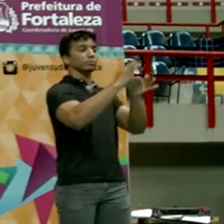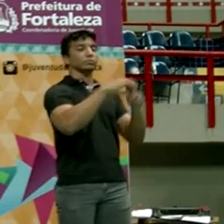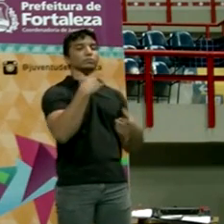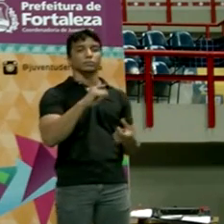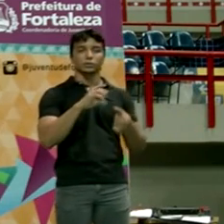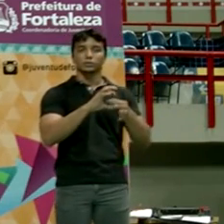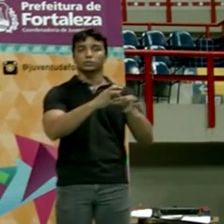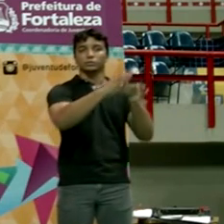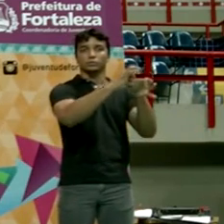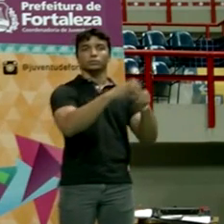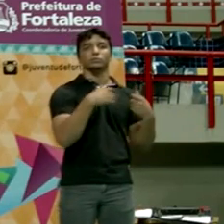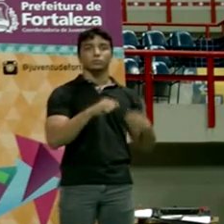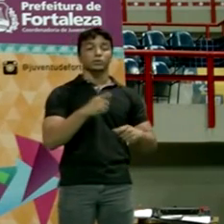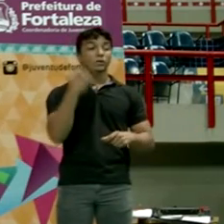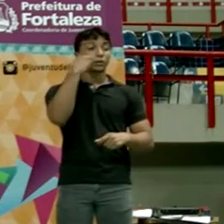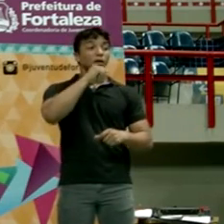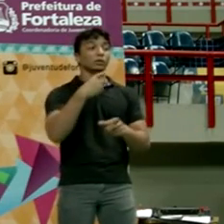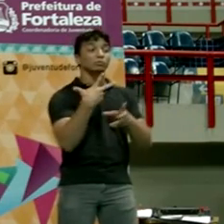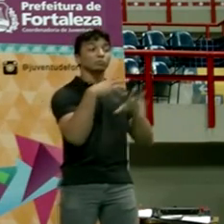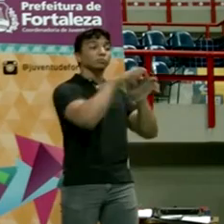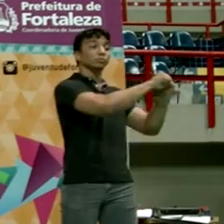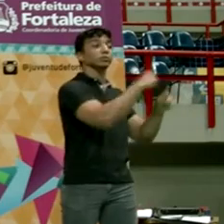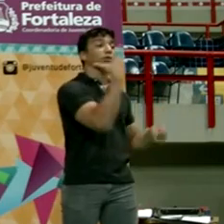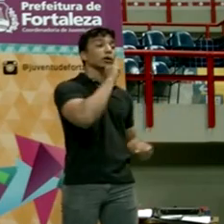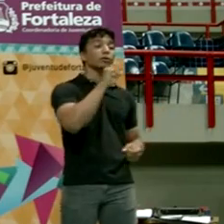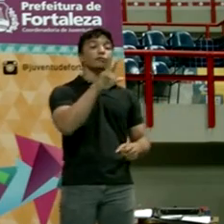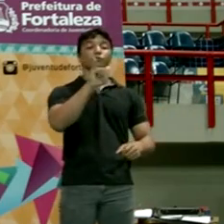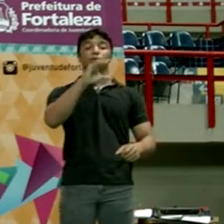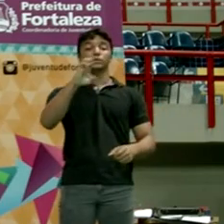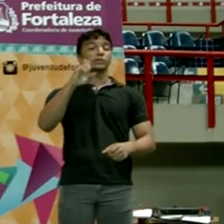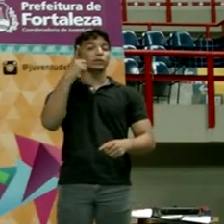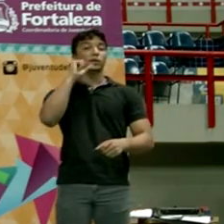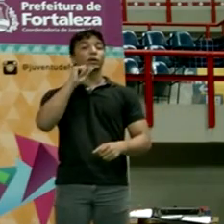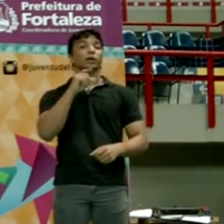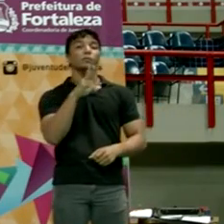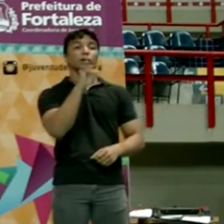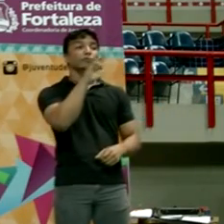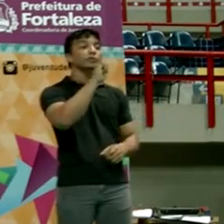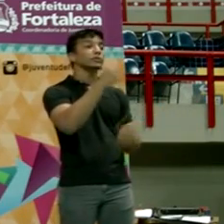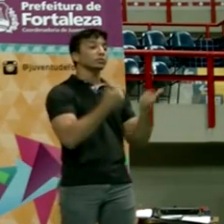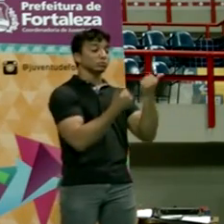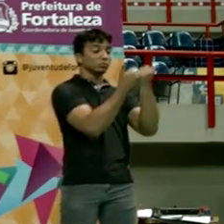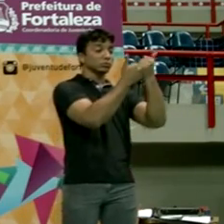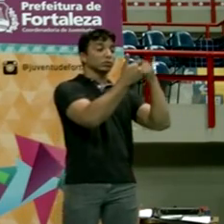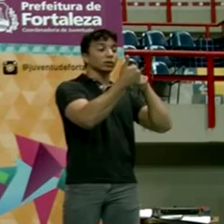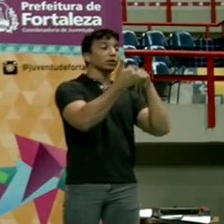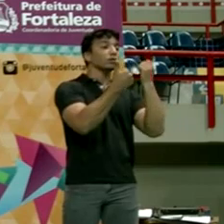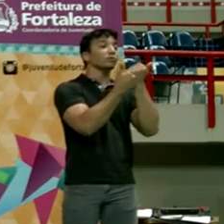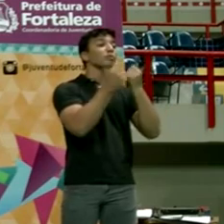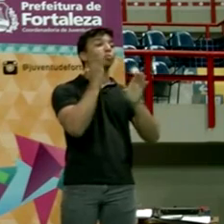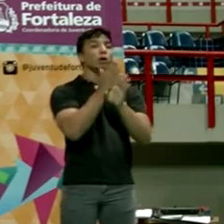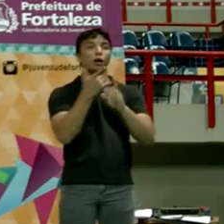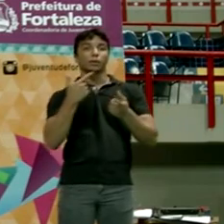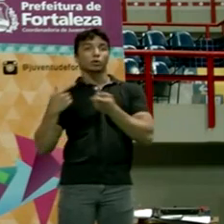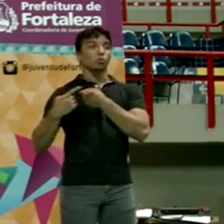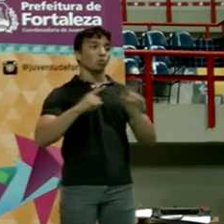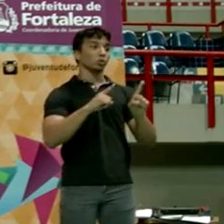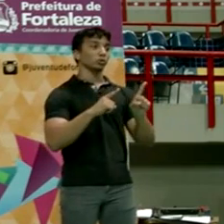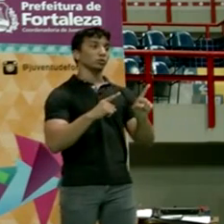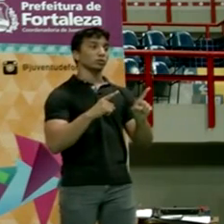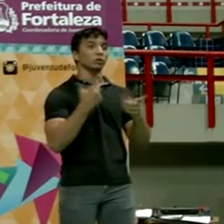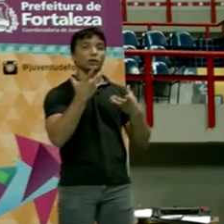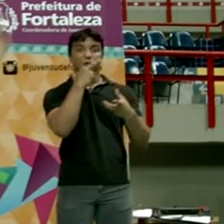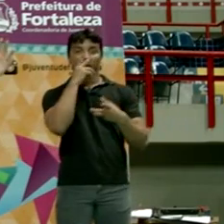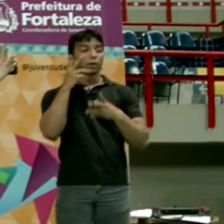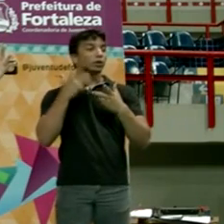maioria no parlamento. Quem assumiu? O vice. Não queriam deixar o vice assumir, porque ele era de esquerda, era progressista,